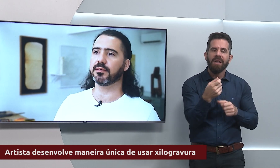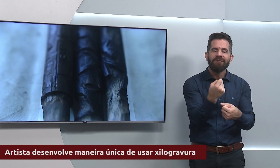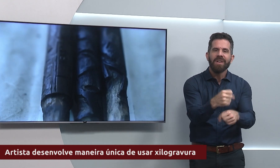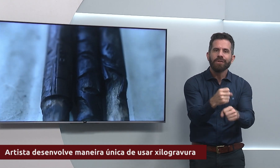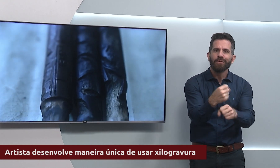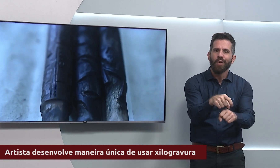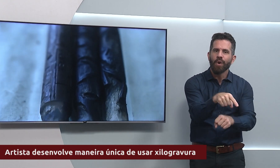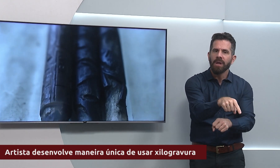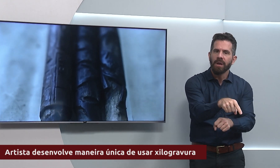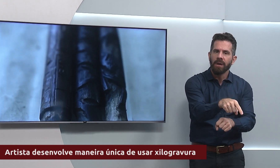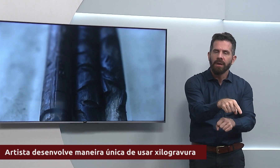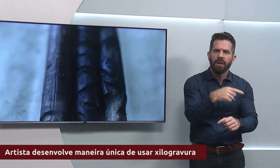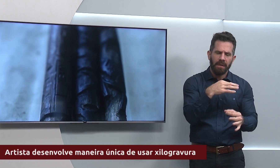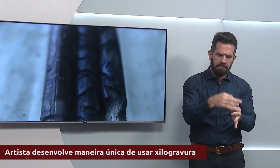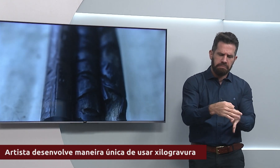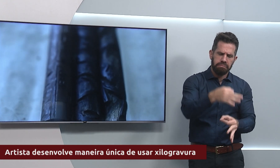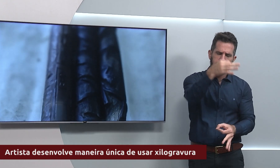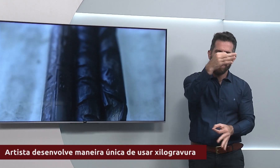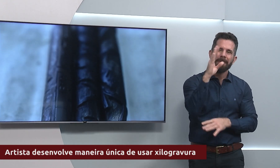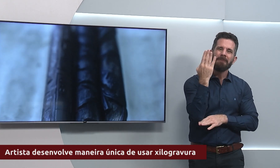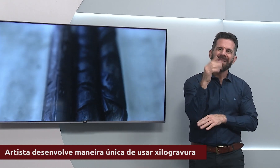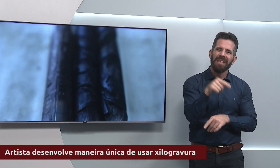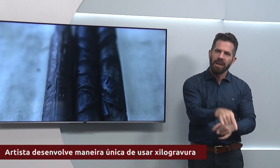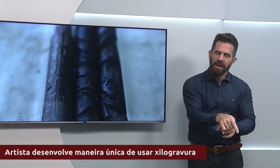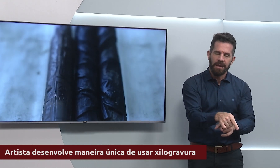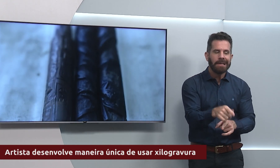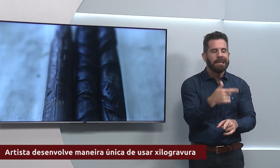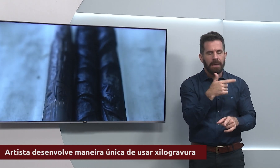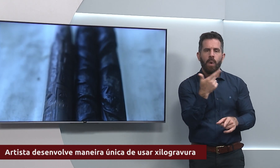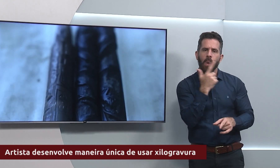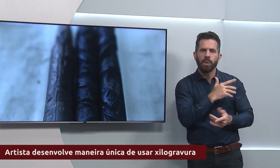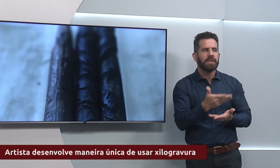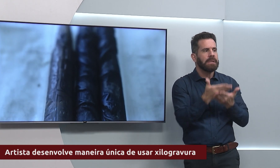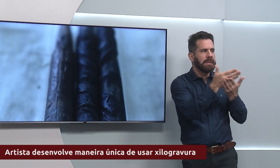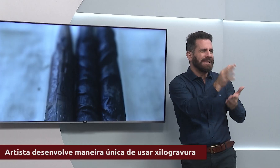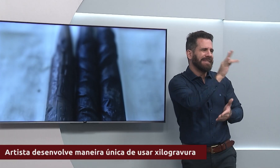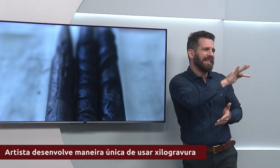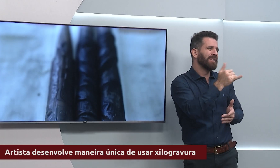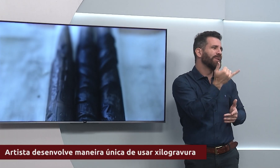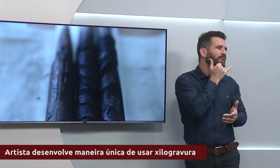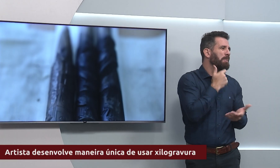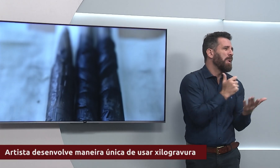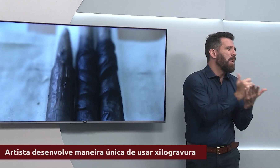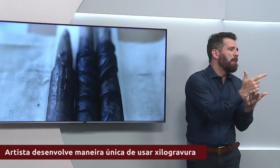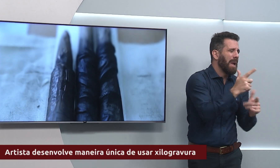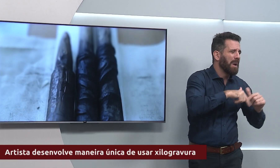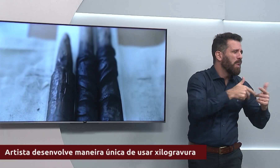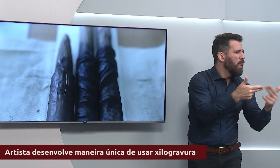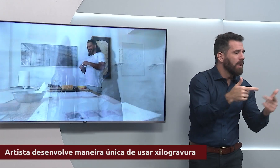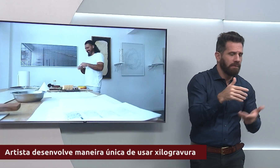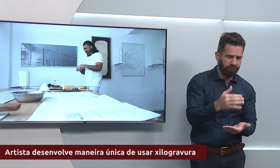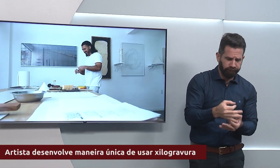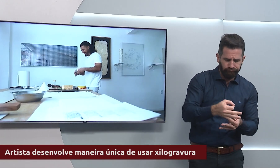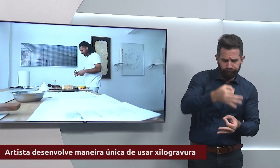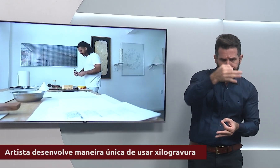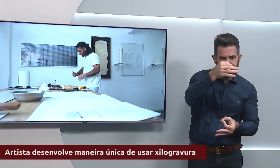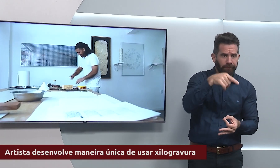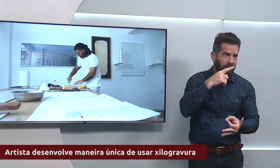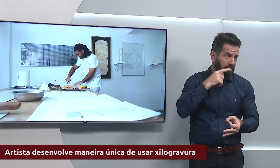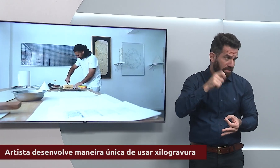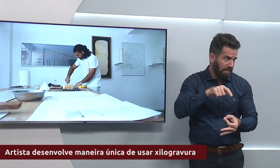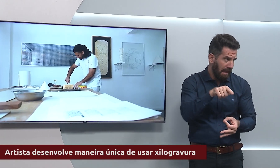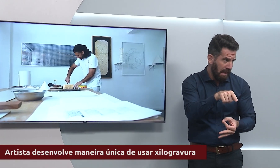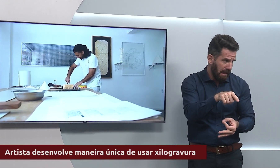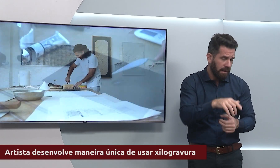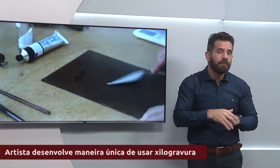preservada, né? Esse bastão de madeira eu levo para a universidade e esculpo ele, faço gravo nele, né? O processo para